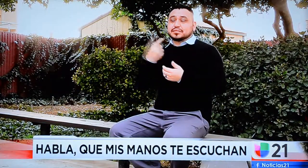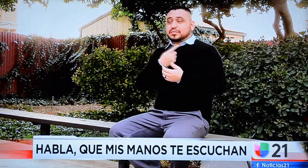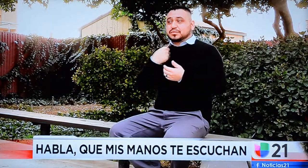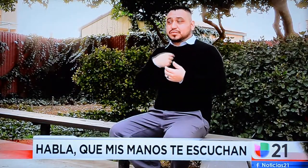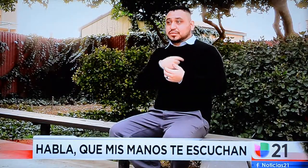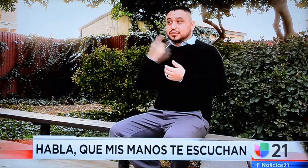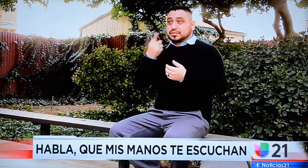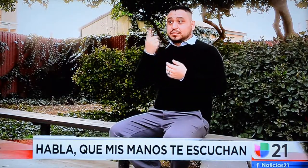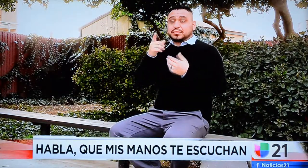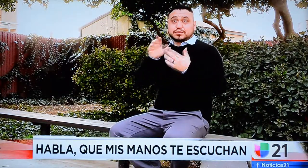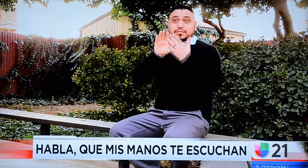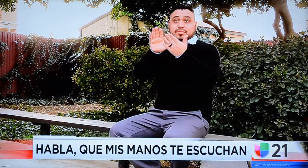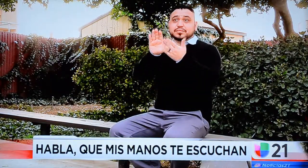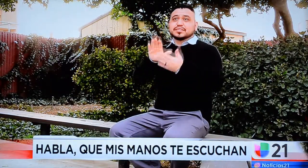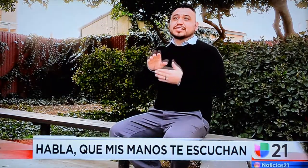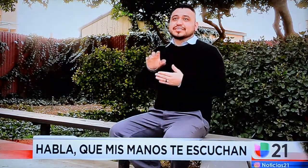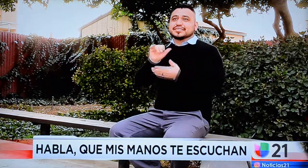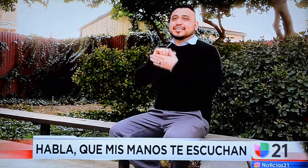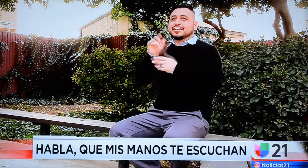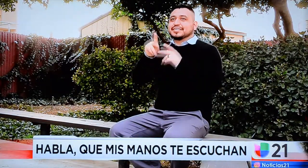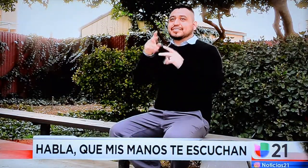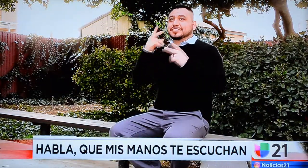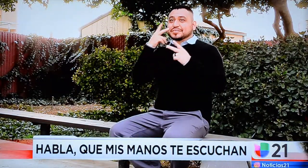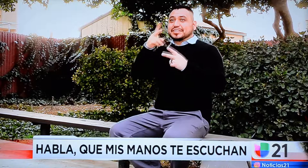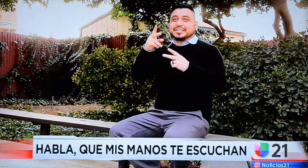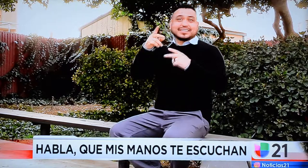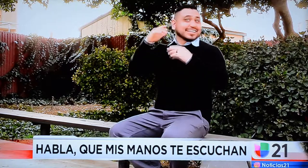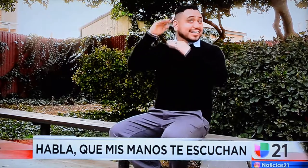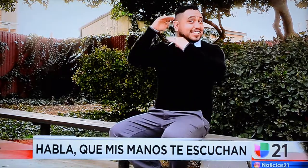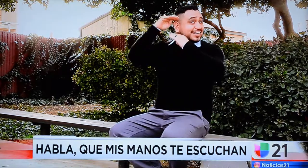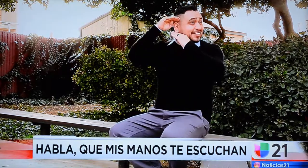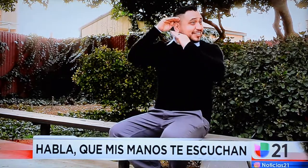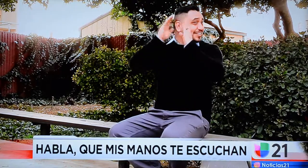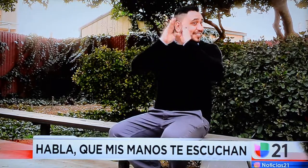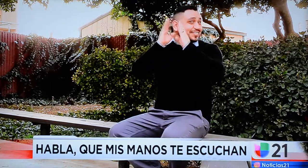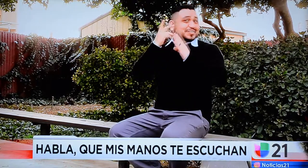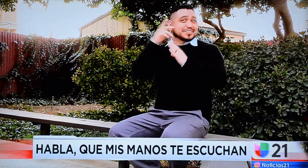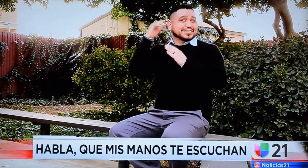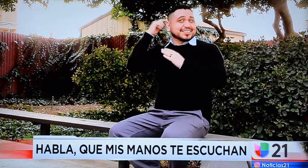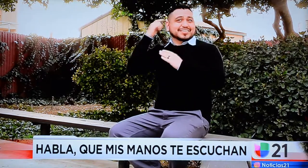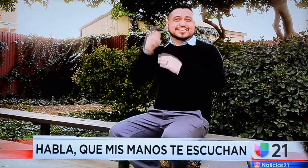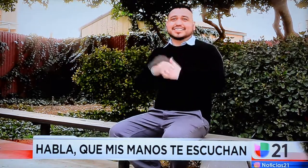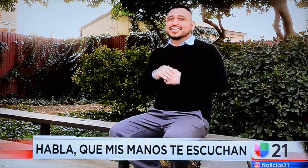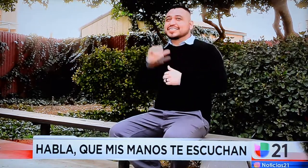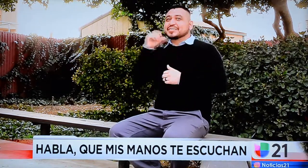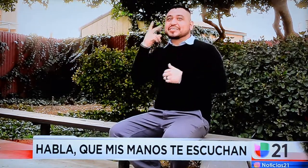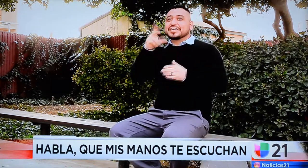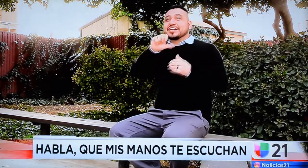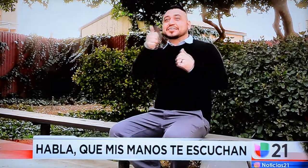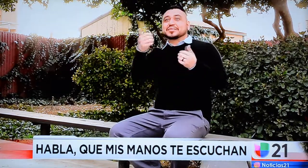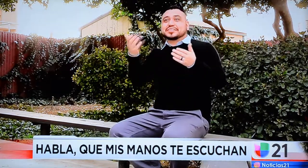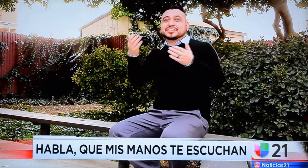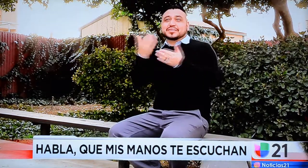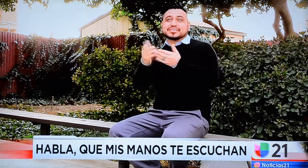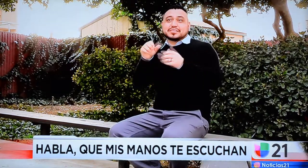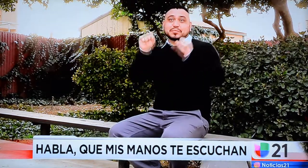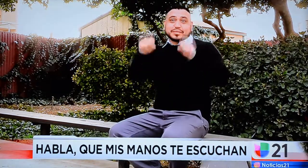contratan a alguien porque no pueden oír, porque creen que no pueden comunicarse con ellos, ellos